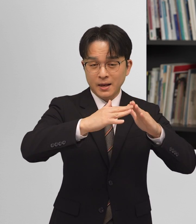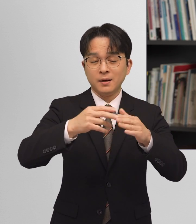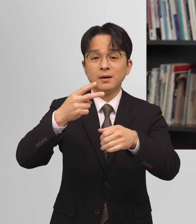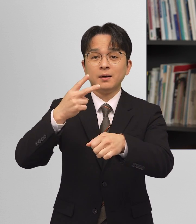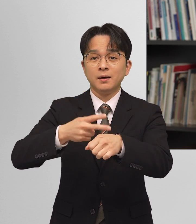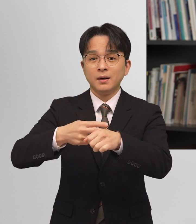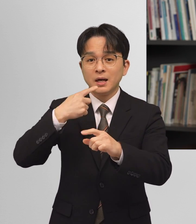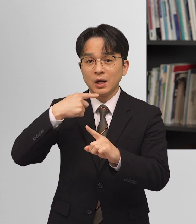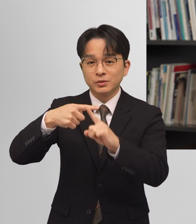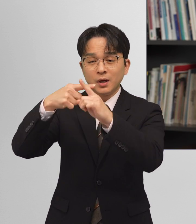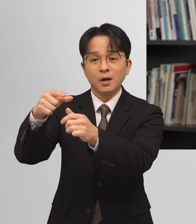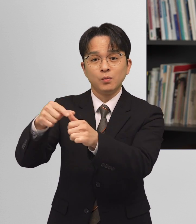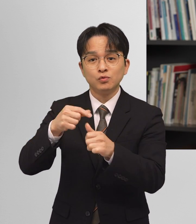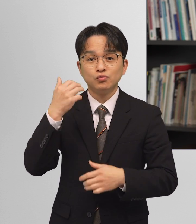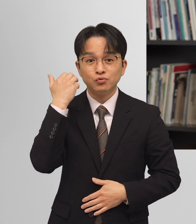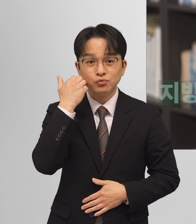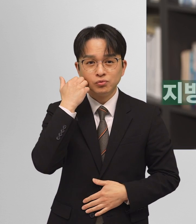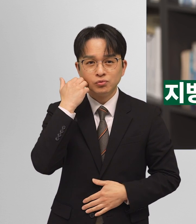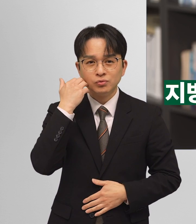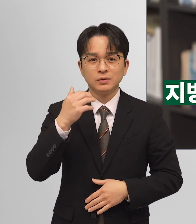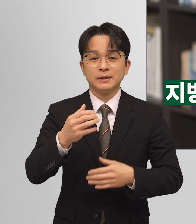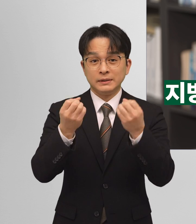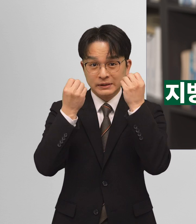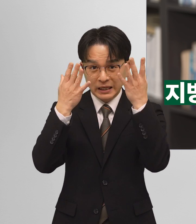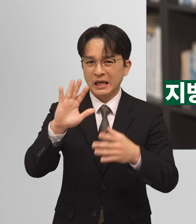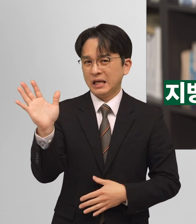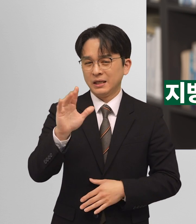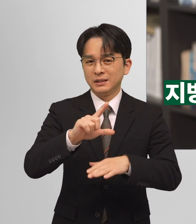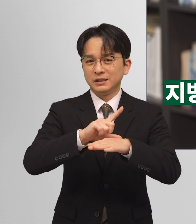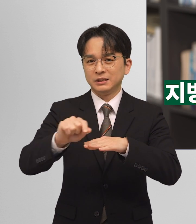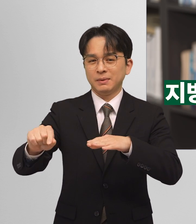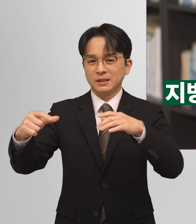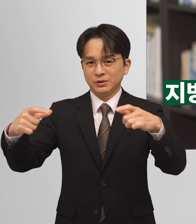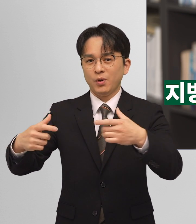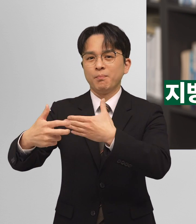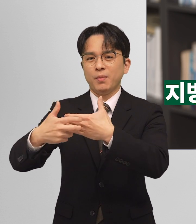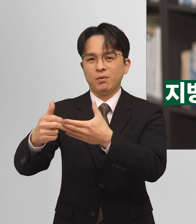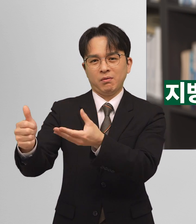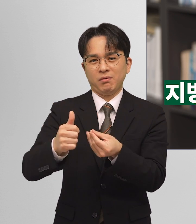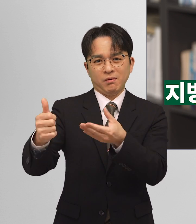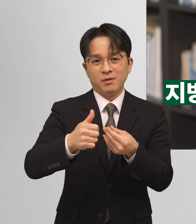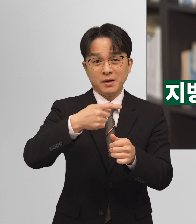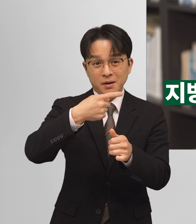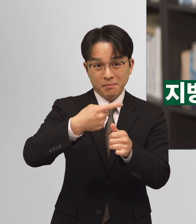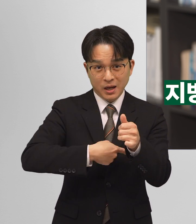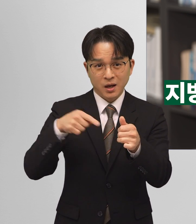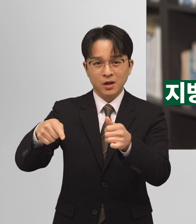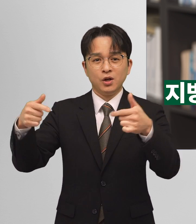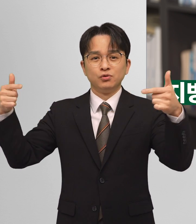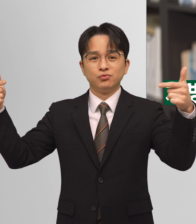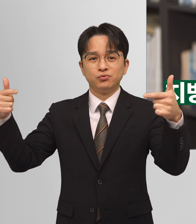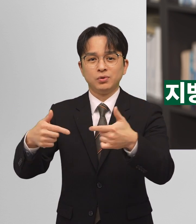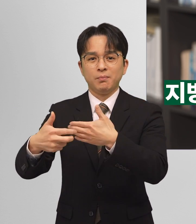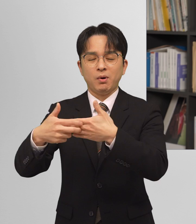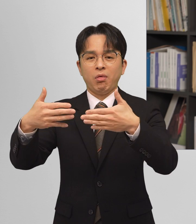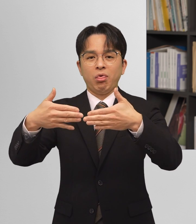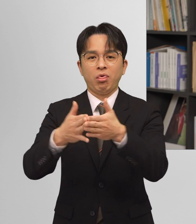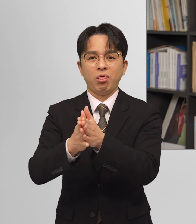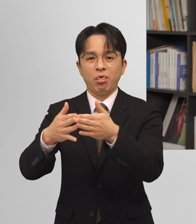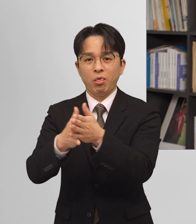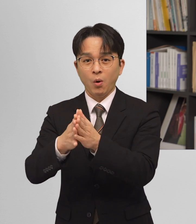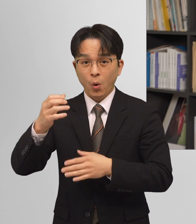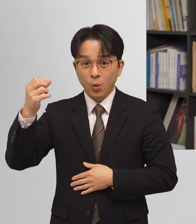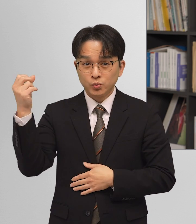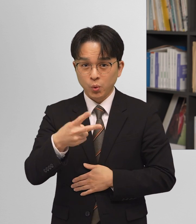의사나 간호사들로 채워질 가능성이 높은데, 이는 또다시 지방병원의 의료 인력 부족이나 지방의료 인프라의 부족을 초래하게 됩니다.